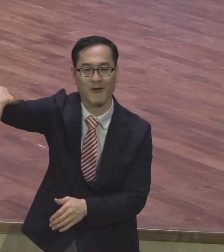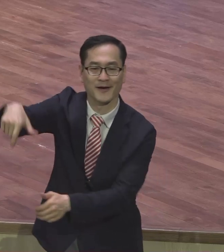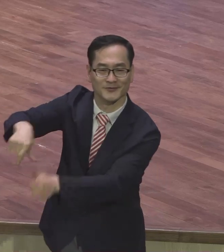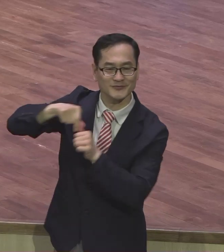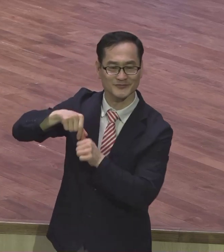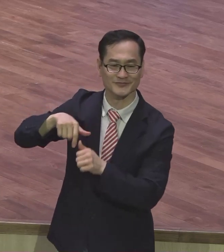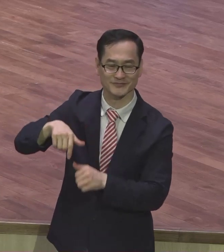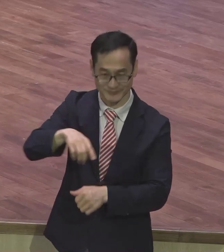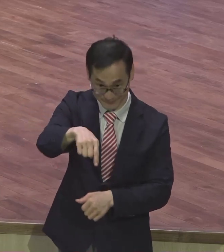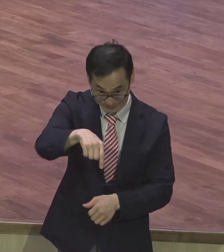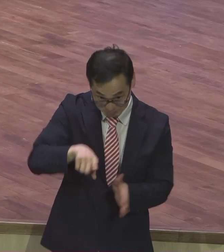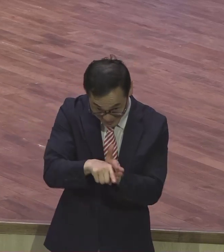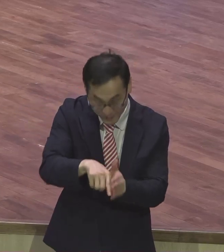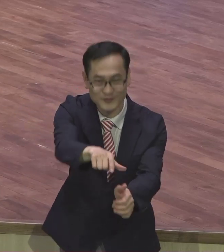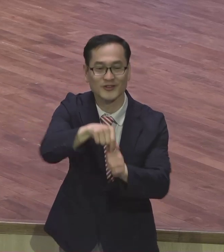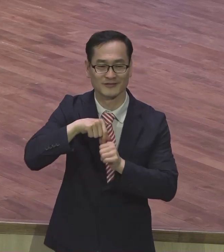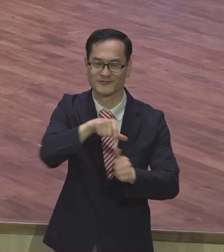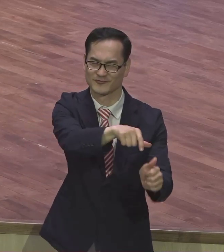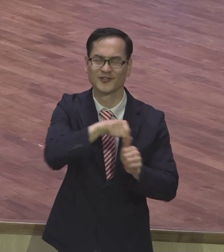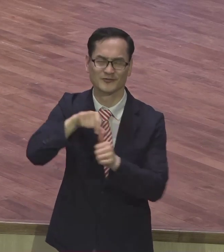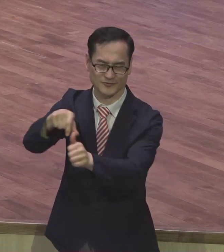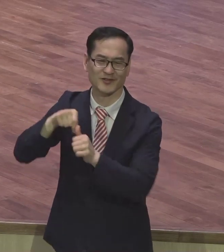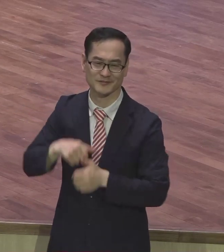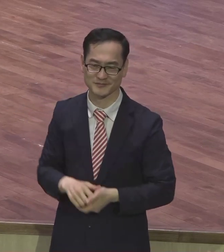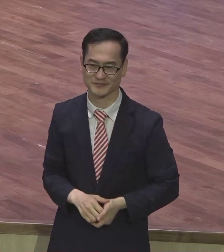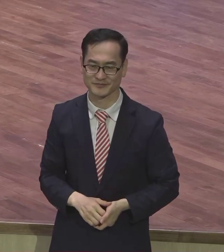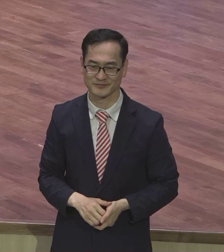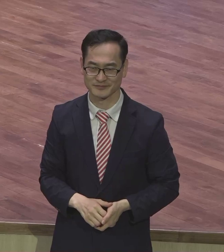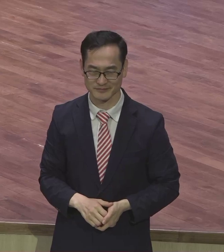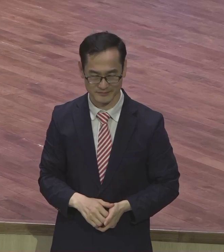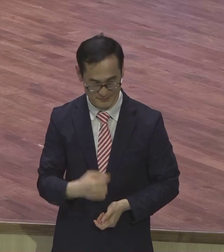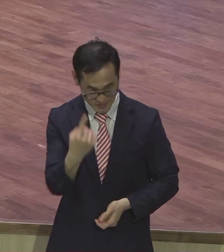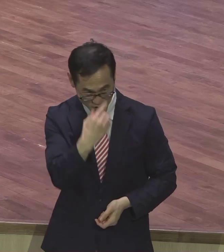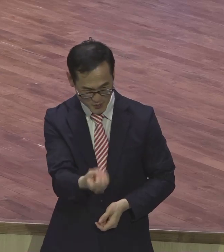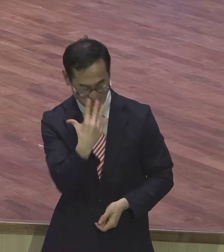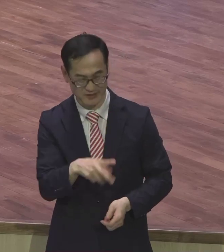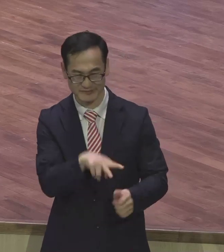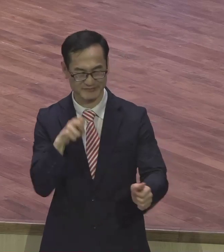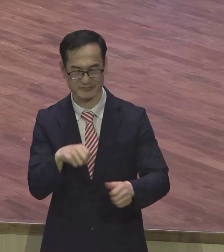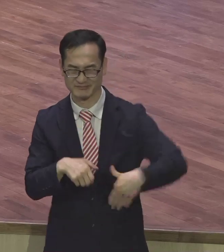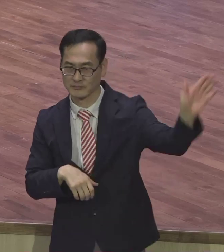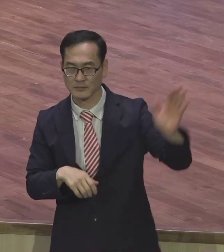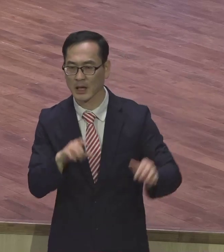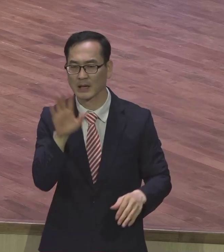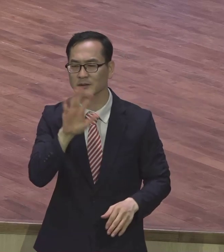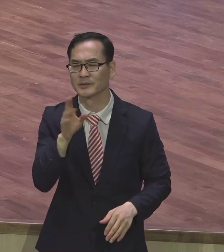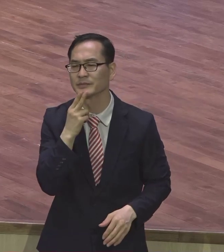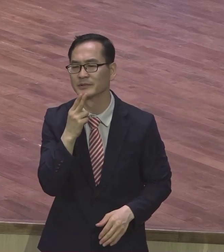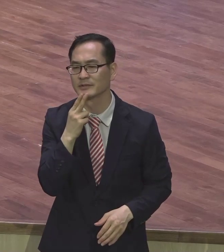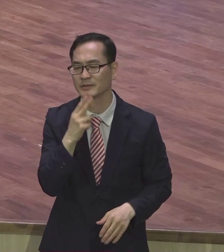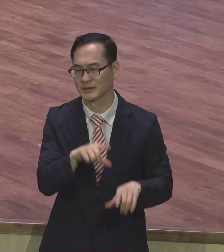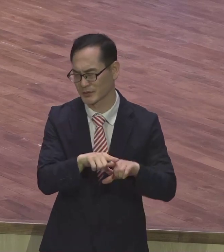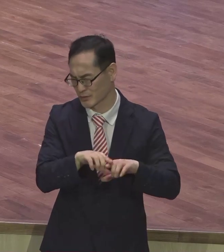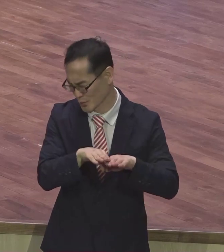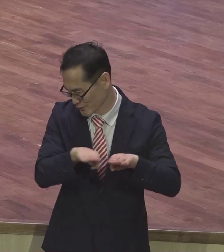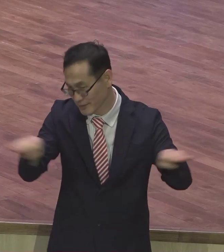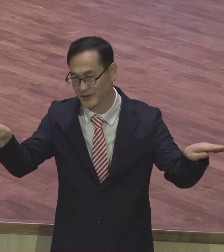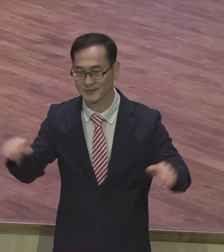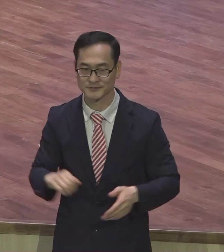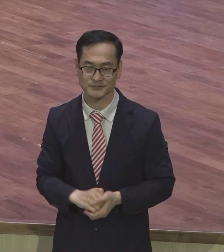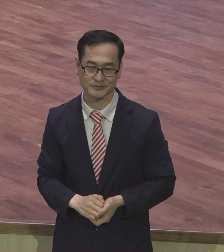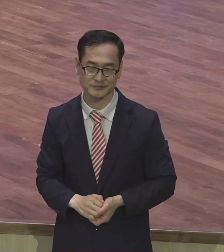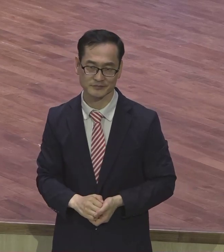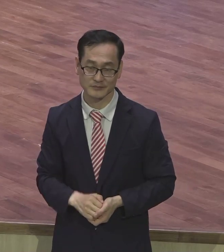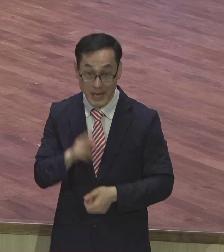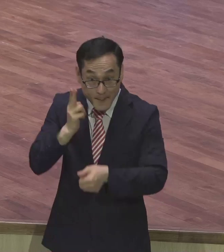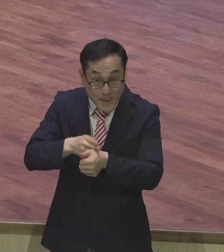지금 말씀의 흐름을 잘 보면 무엇을 느껴주셨냐 사도 바울은 뭘 말하겠어요 오직 예수 그의 손을 감조하고